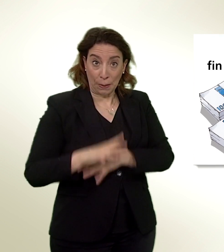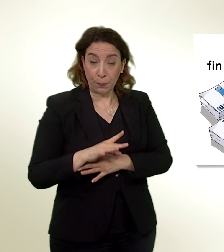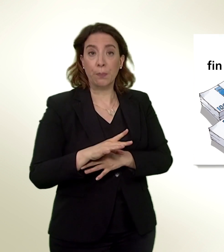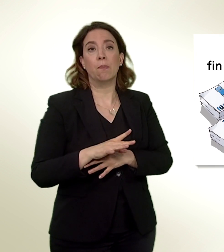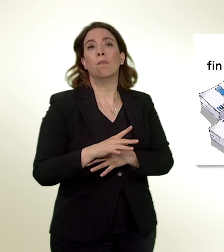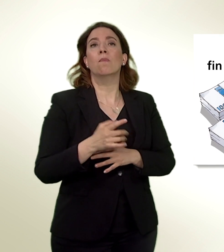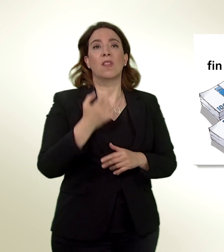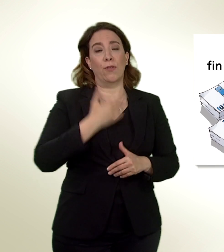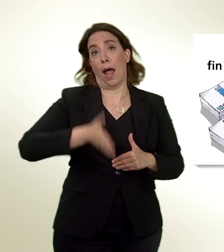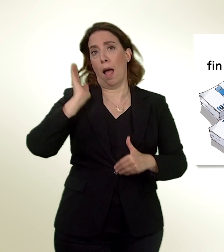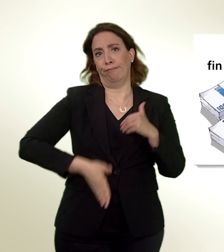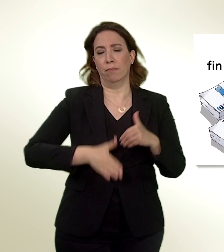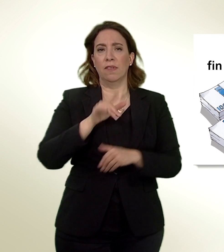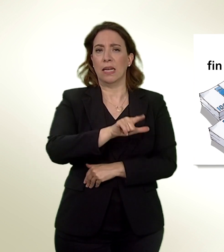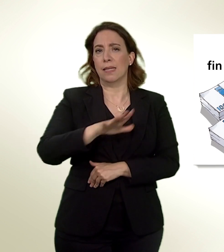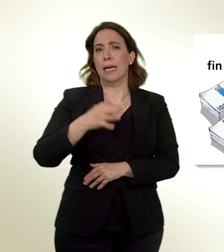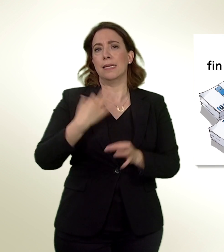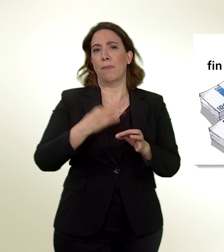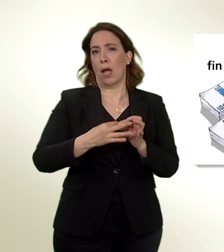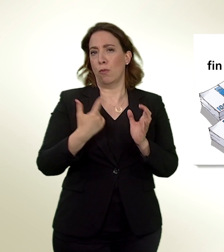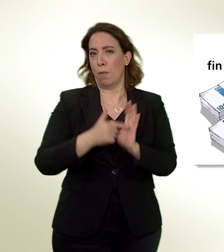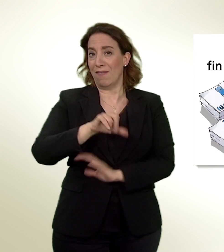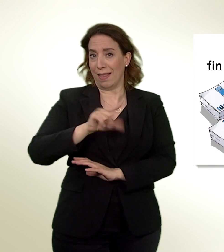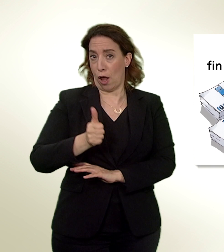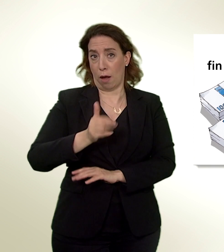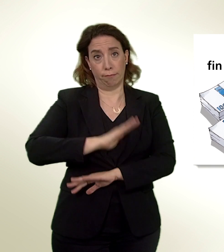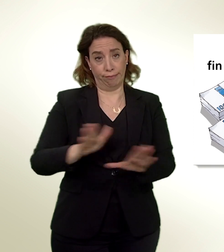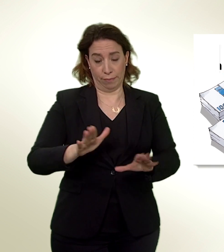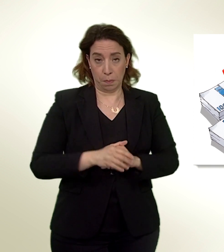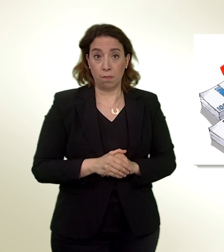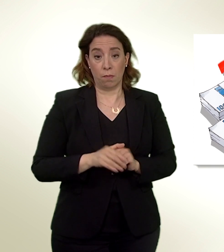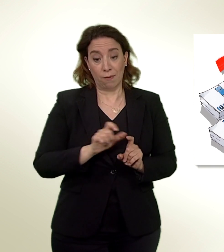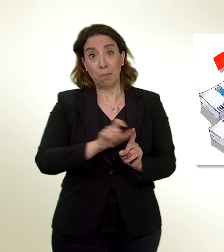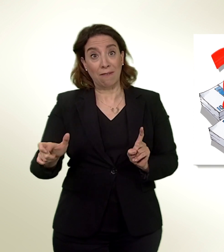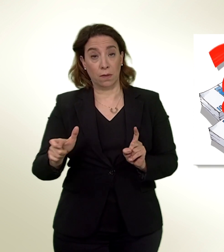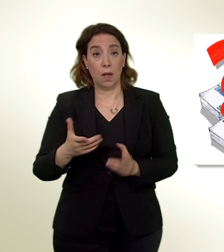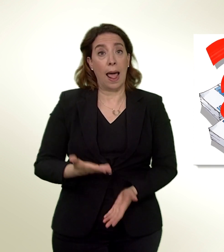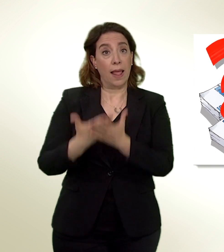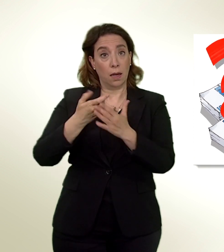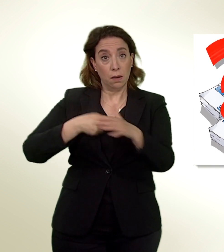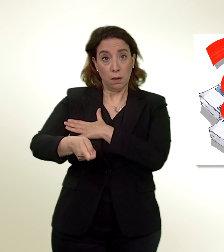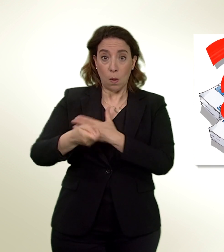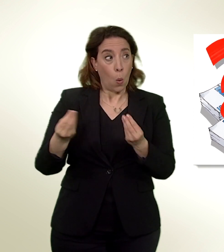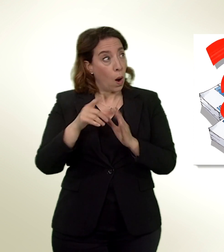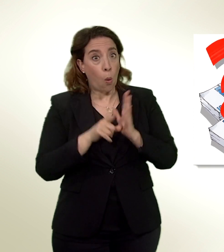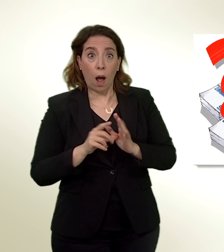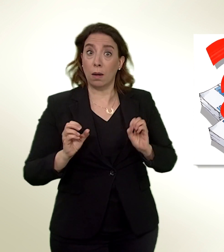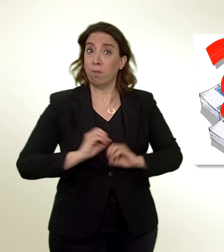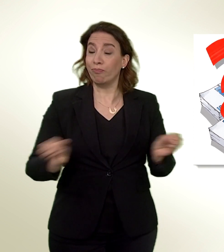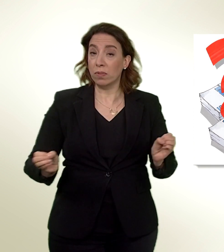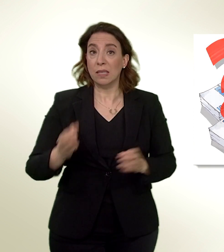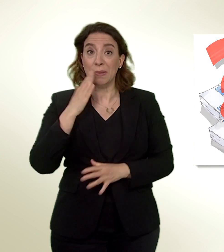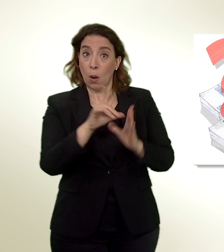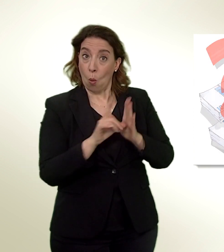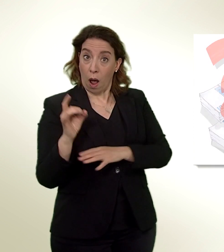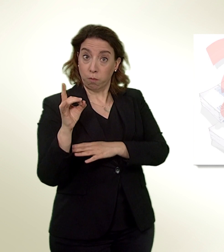de produire effet dès le 25 septembre 2021 et les aides financières n'auront plus de base légale. Dire non à la loi